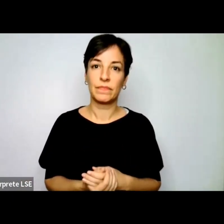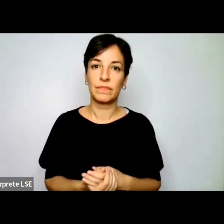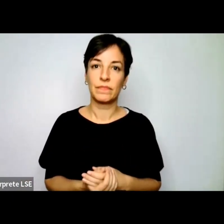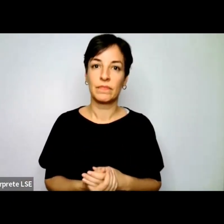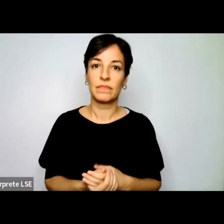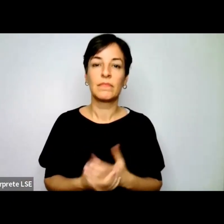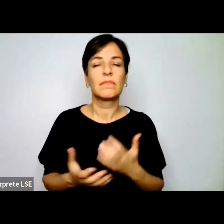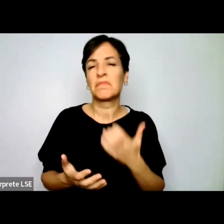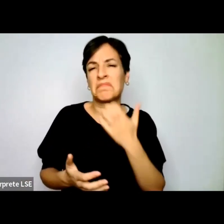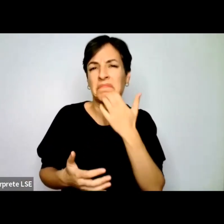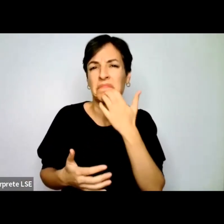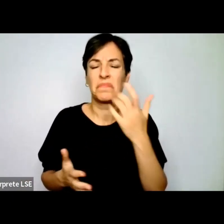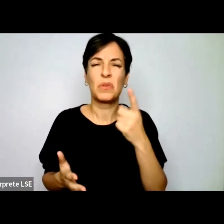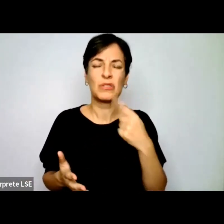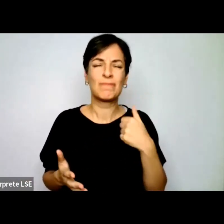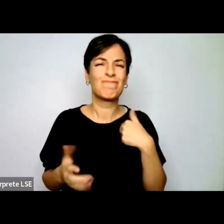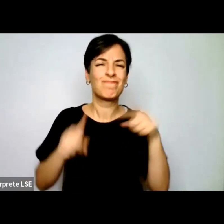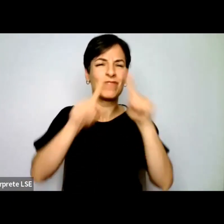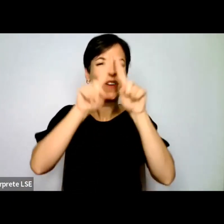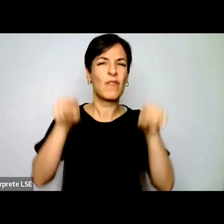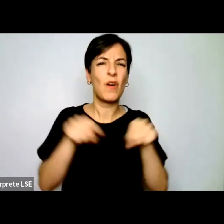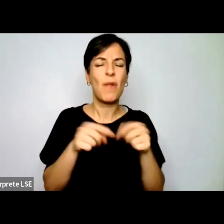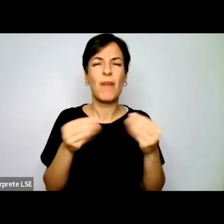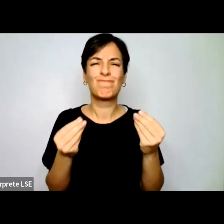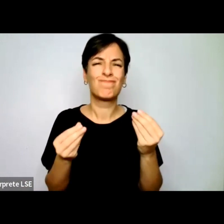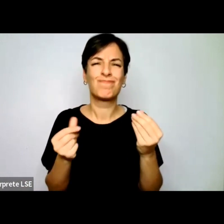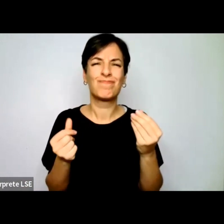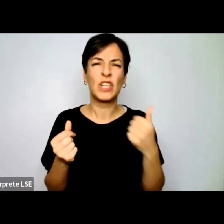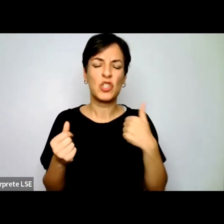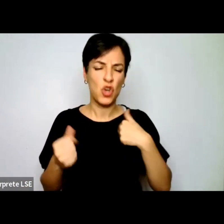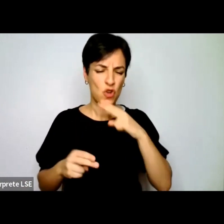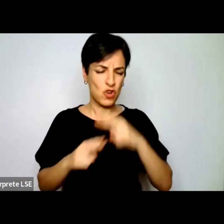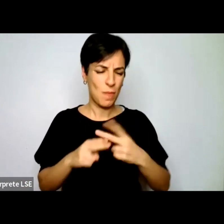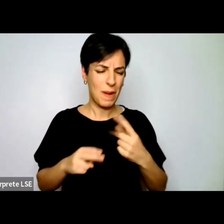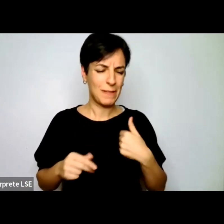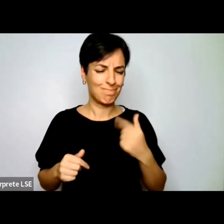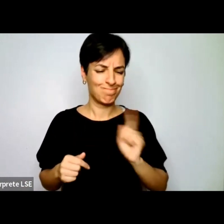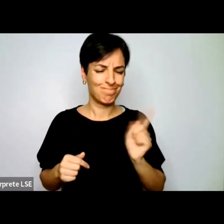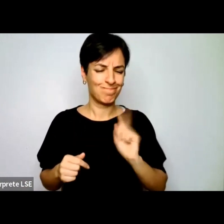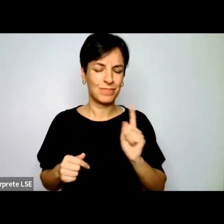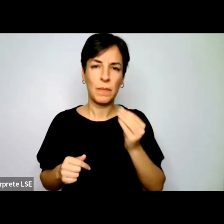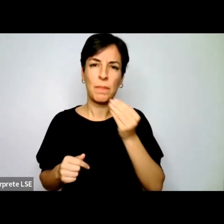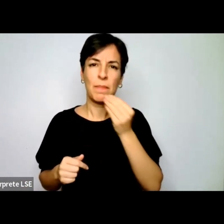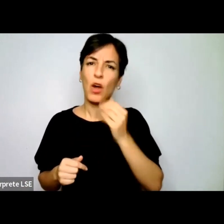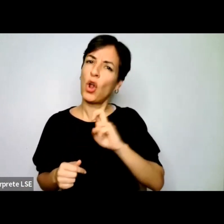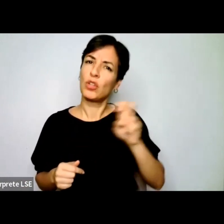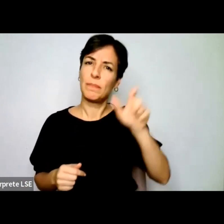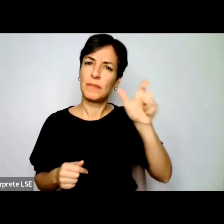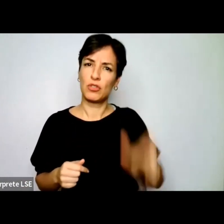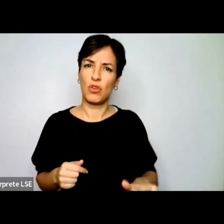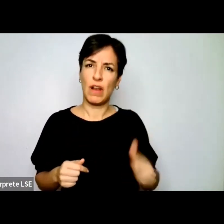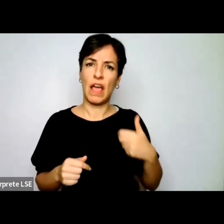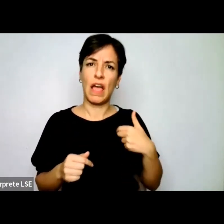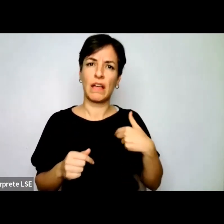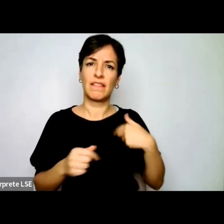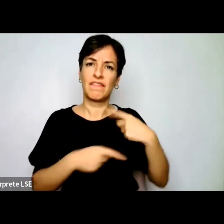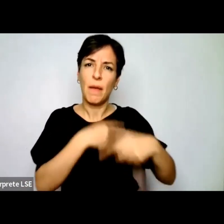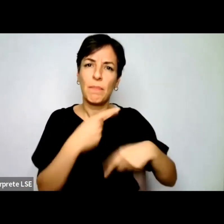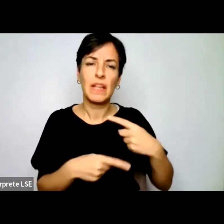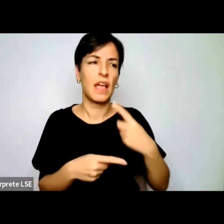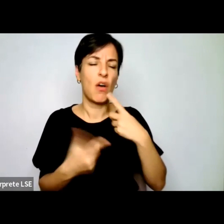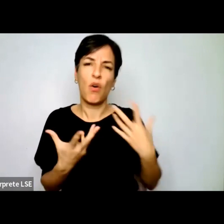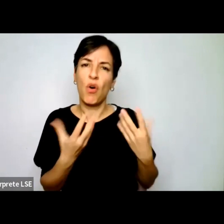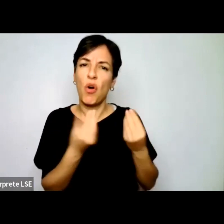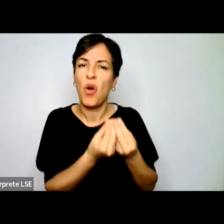más incómodo, además, también podéis poner los datos de algún familiar o de alguna persona que necesitéis que os acompañe o demás. Es